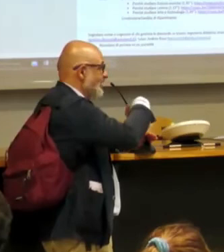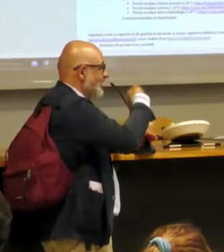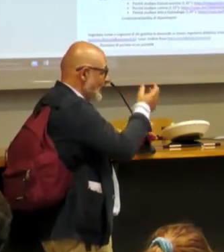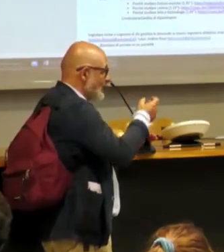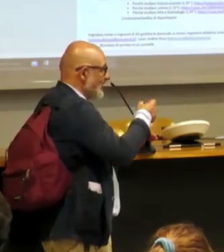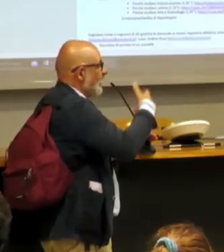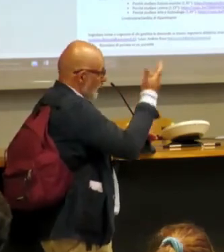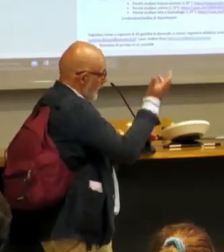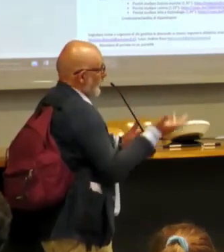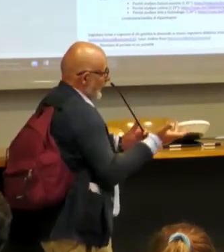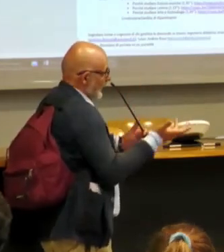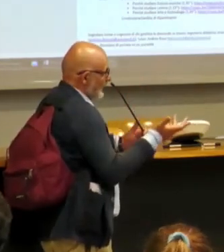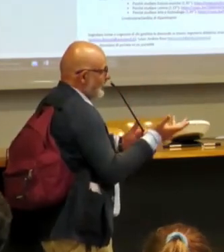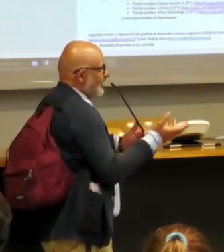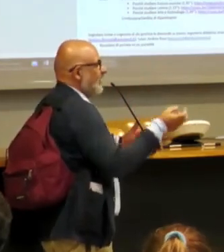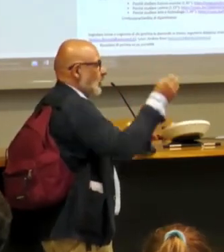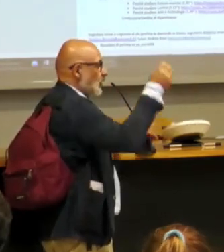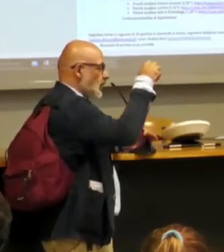triennale di lettere